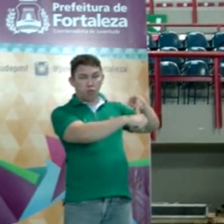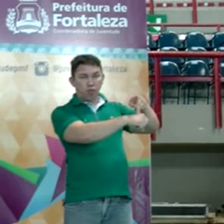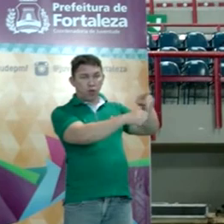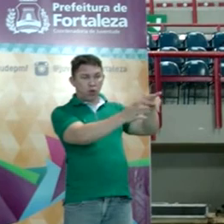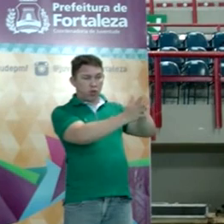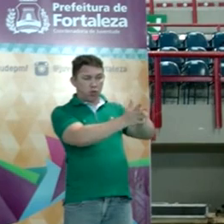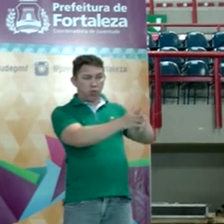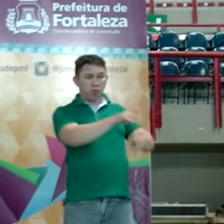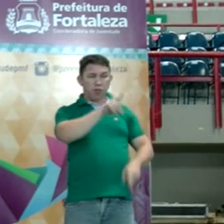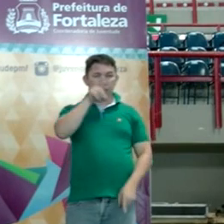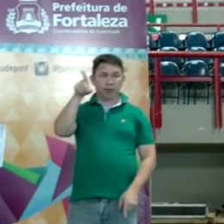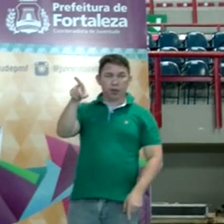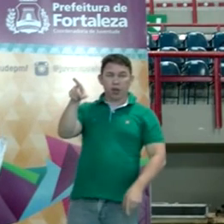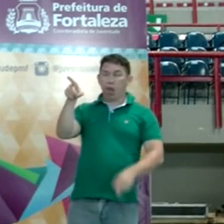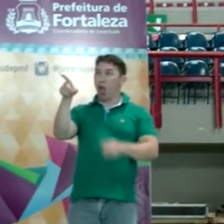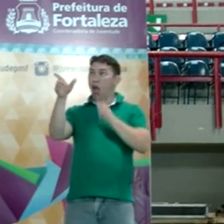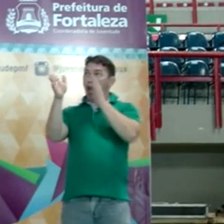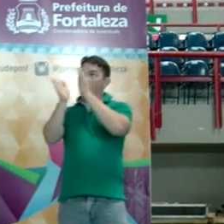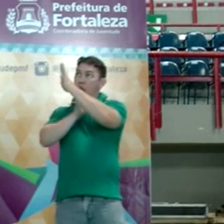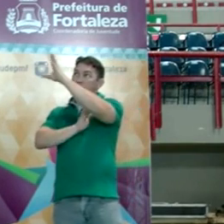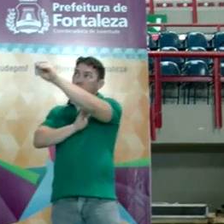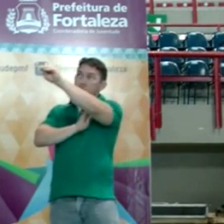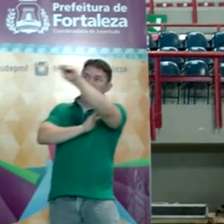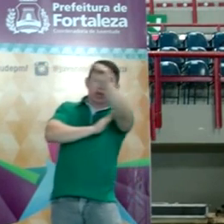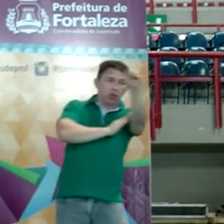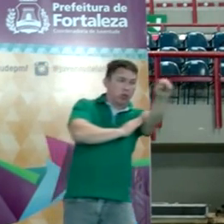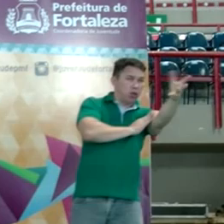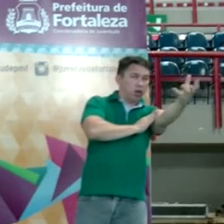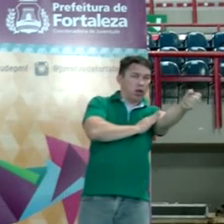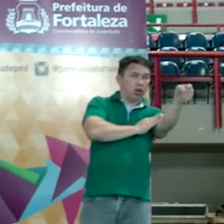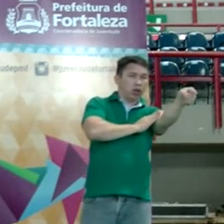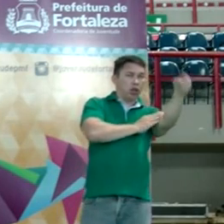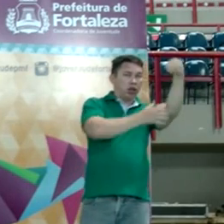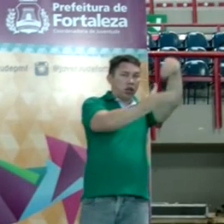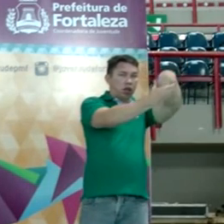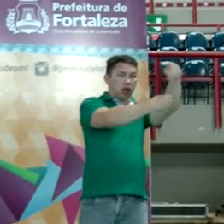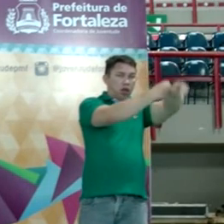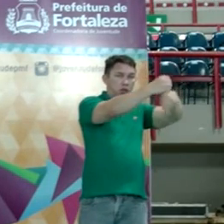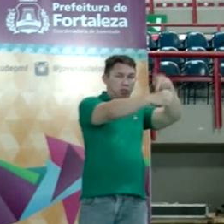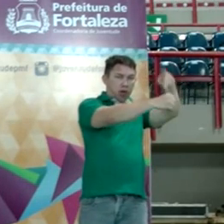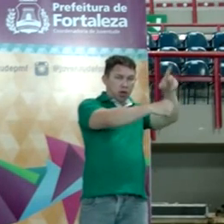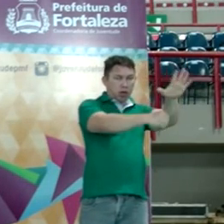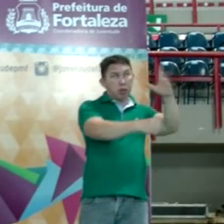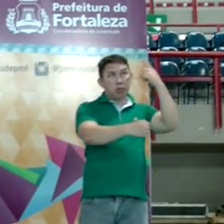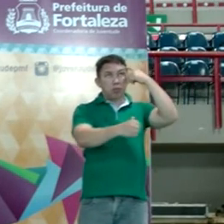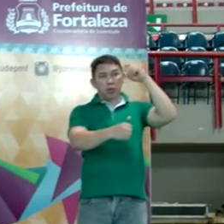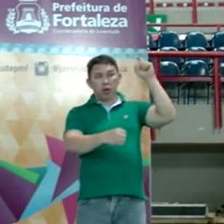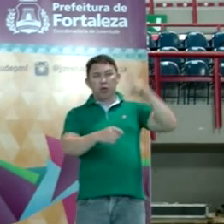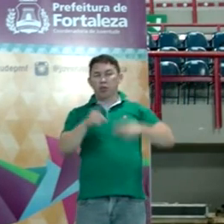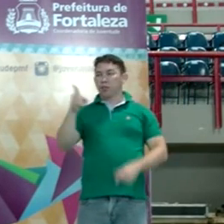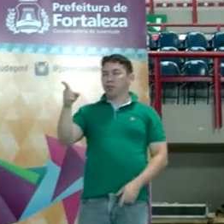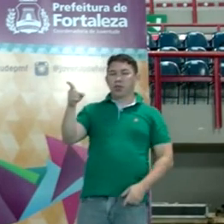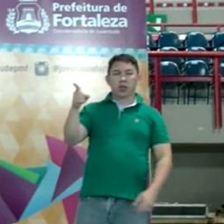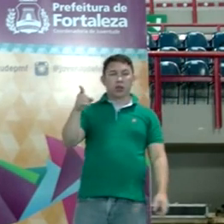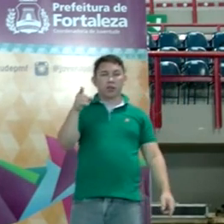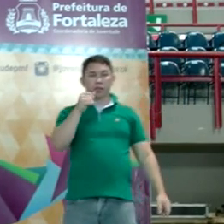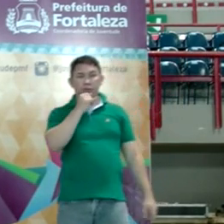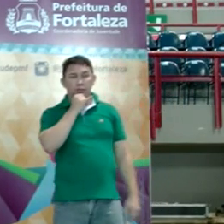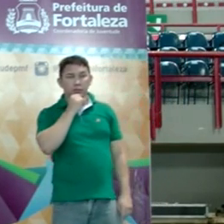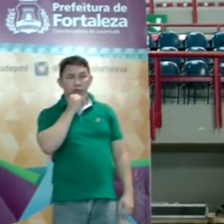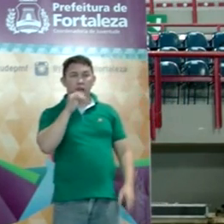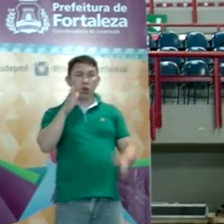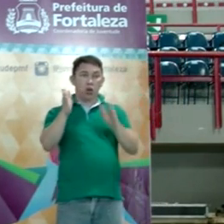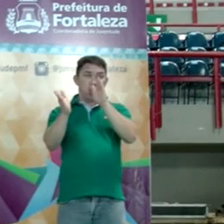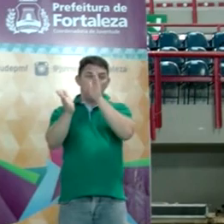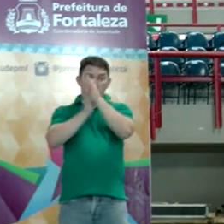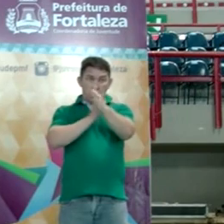para o refugiado ser aceito naquele país. É uma ideia. Então o cara não está conseguindo voltar, porque o